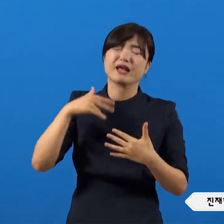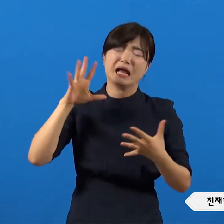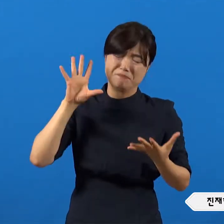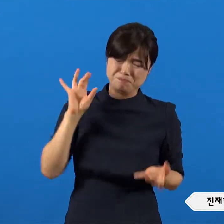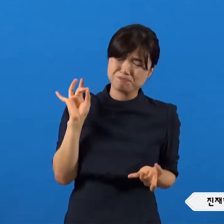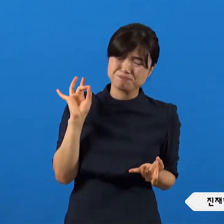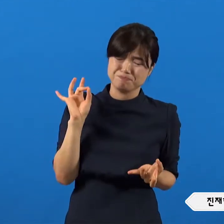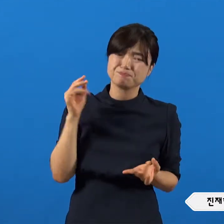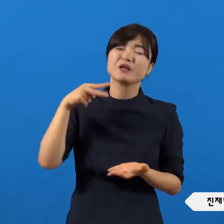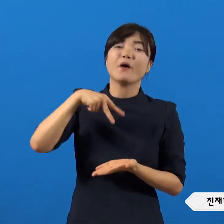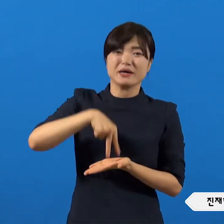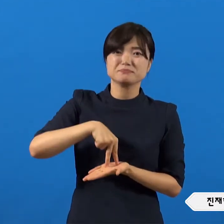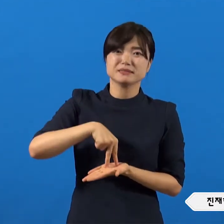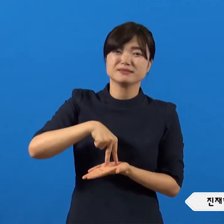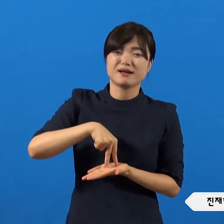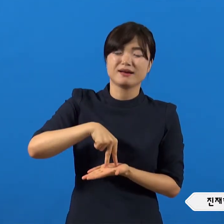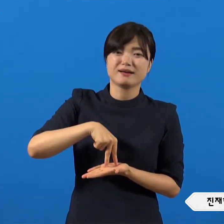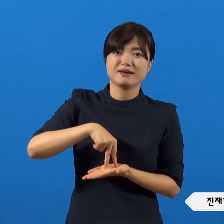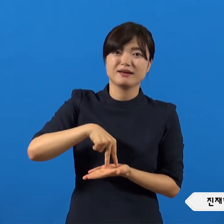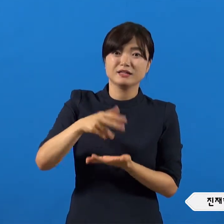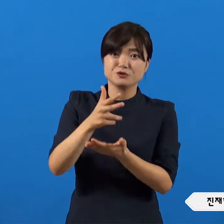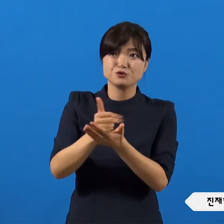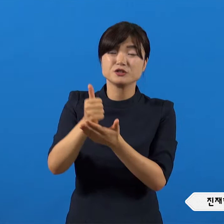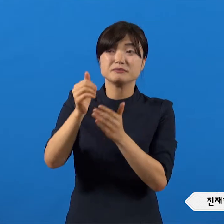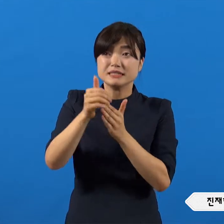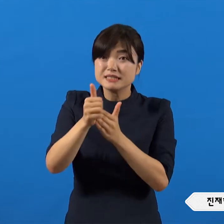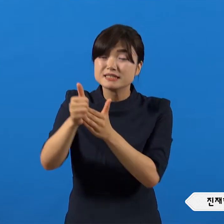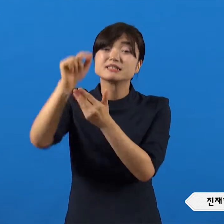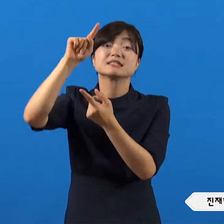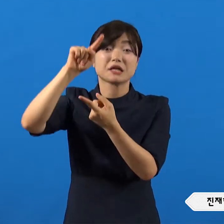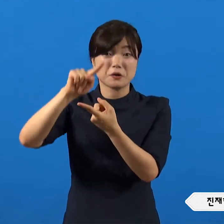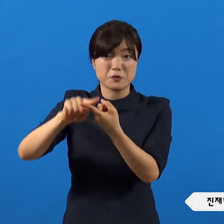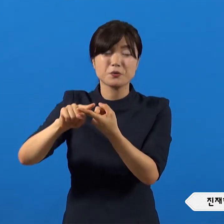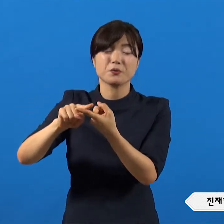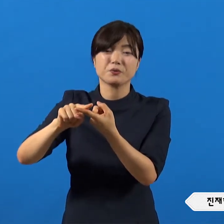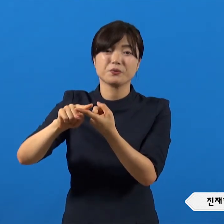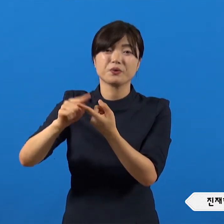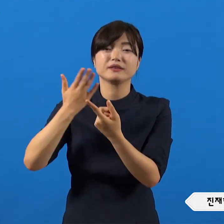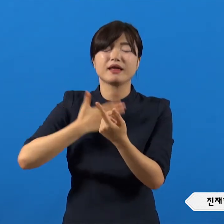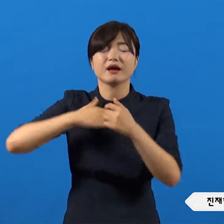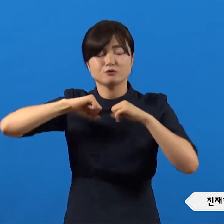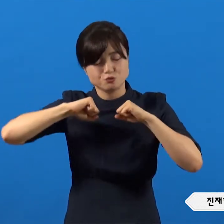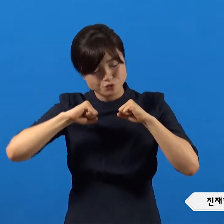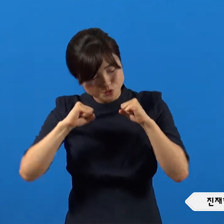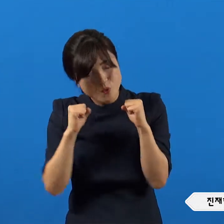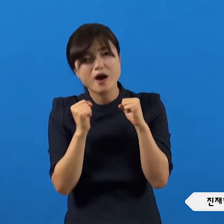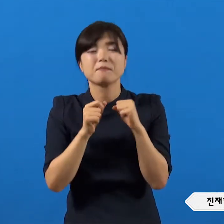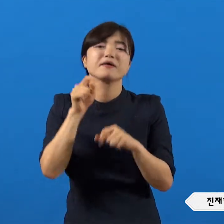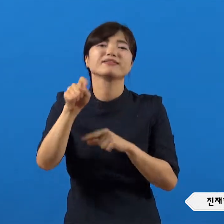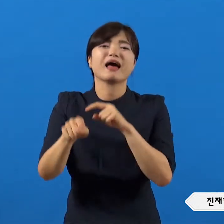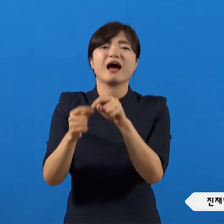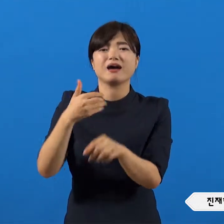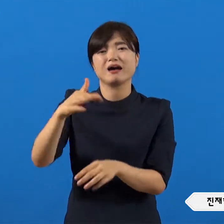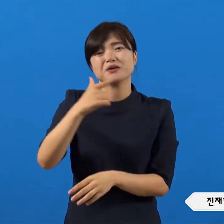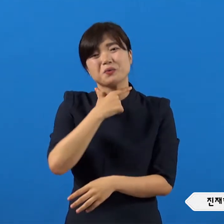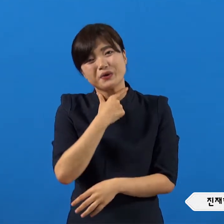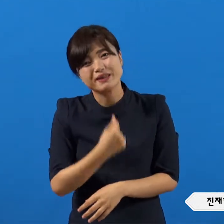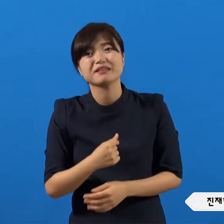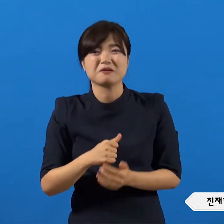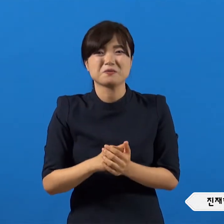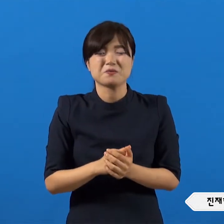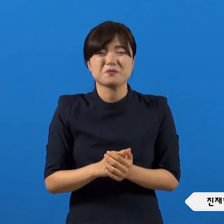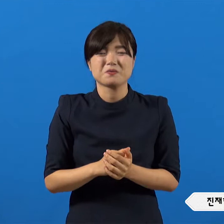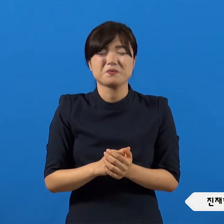내가 멈추겠습니다. 주님 이끄시는 대로 내가 순종하며 나아갑니다.